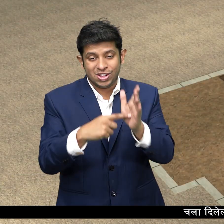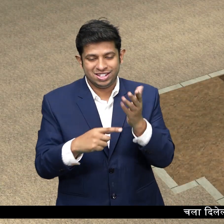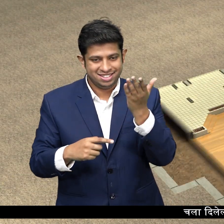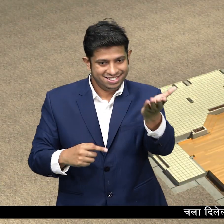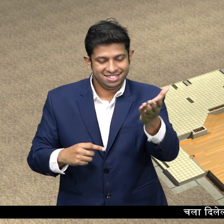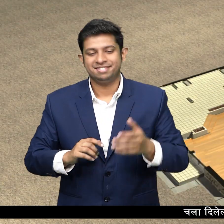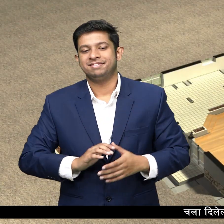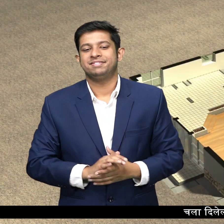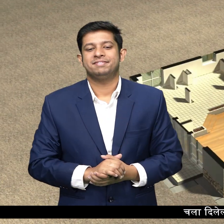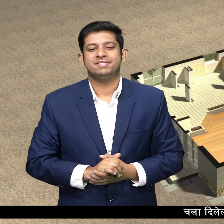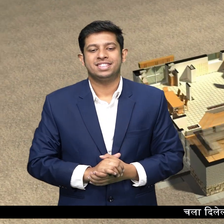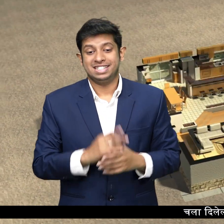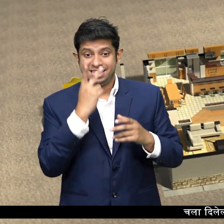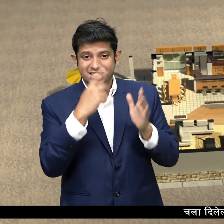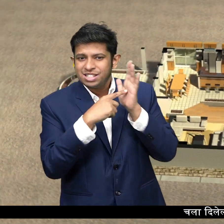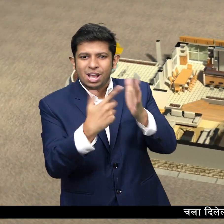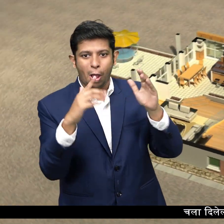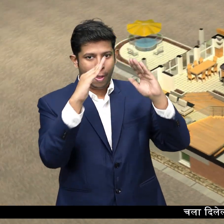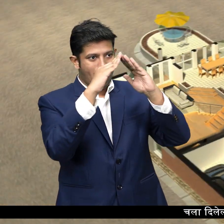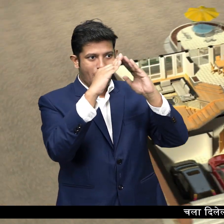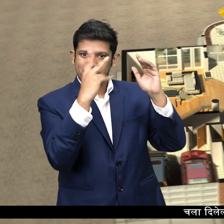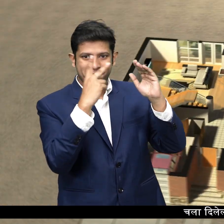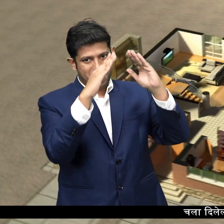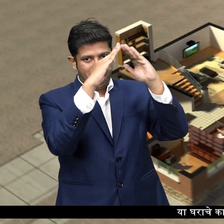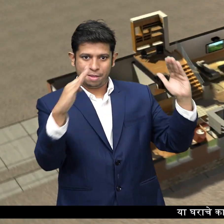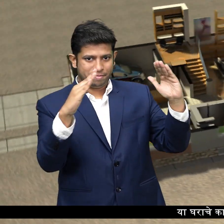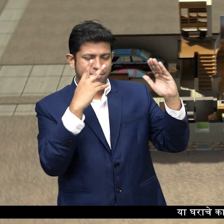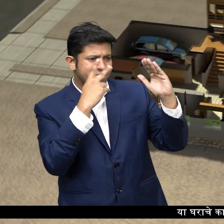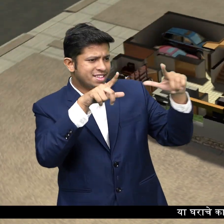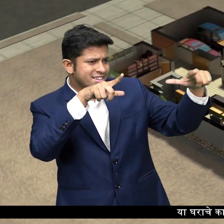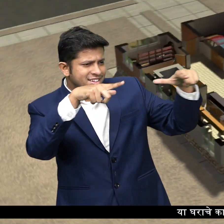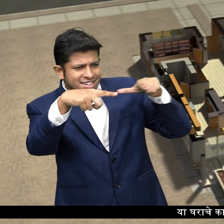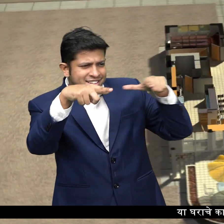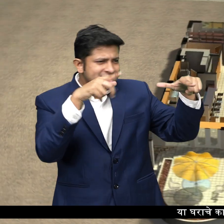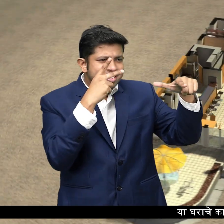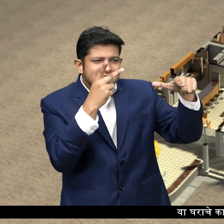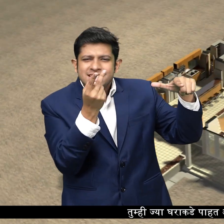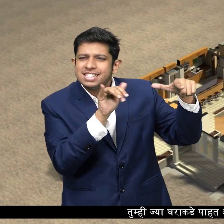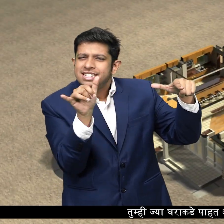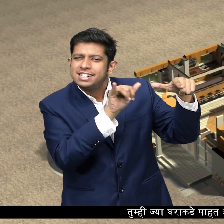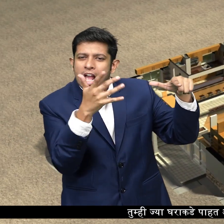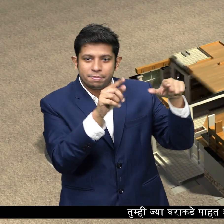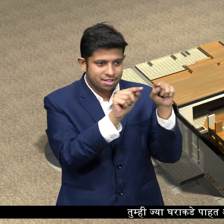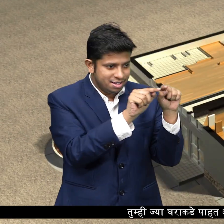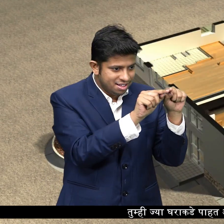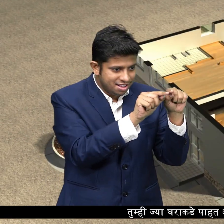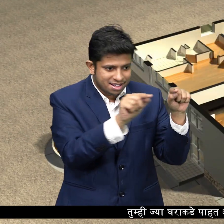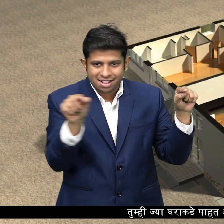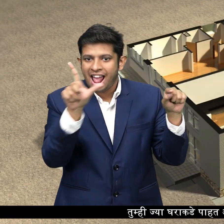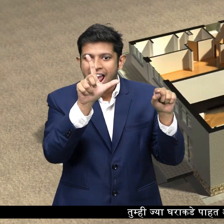चला, दिलेली प्रतिमा पाहूया. या घराचे काही परिणाम आहेत. तुम्ही ज्या घराकडे पाहत आहात